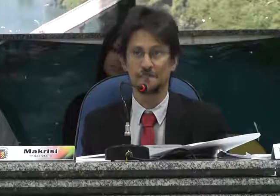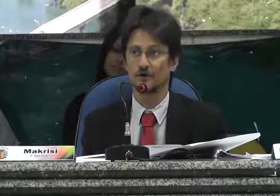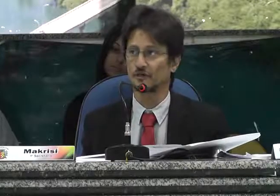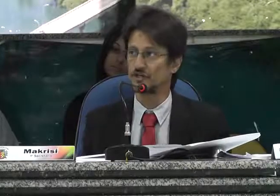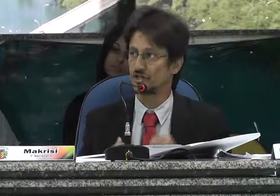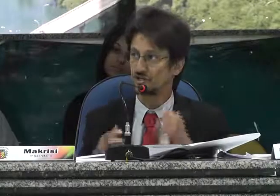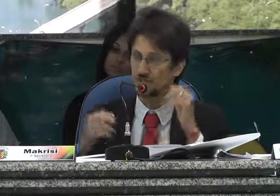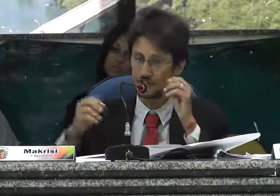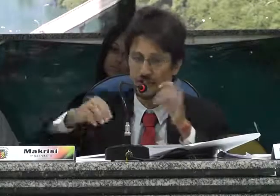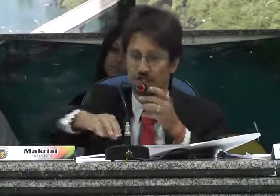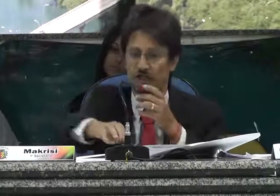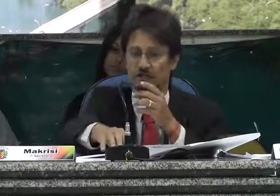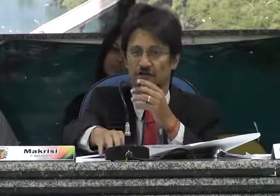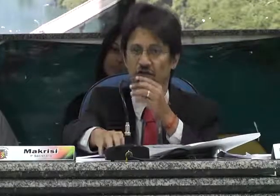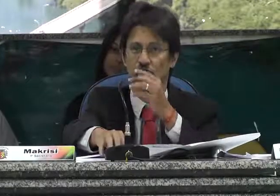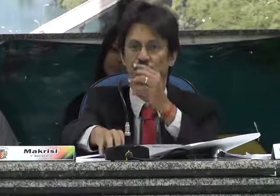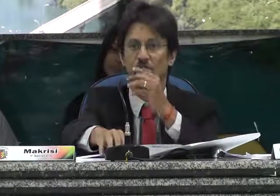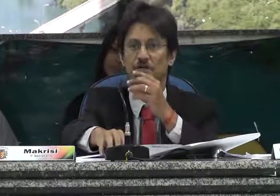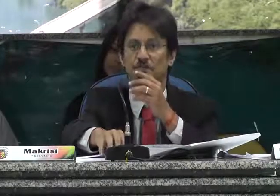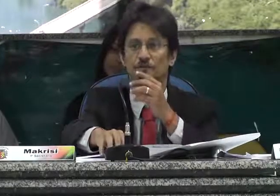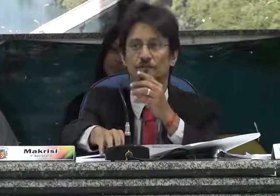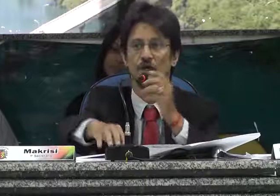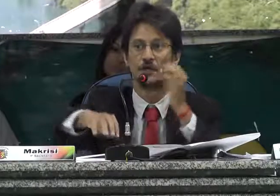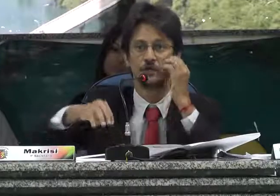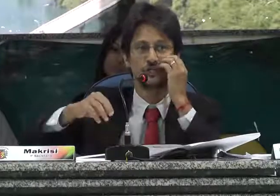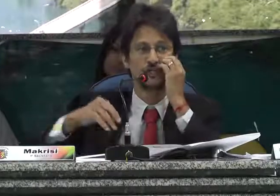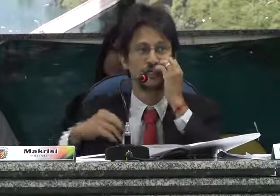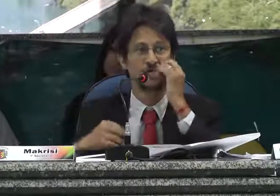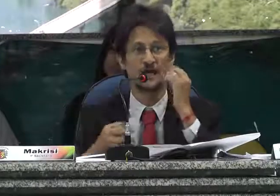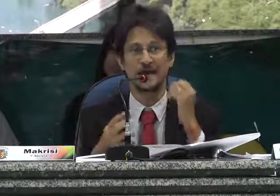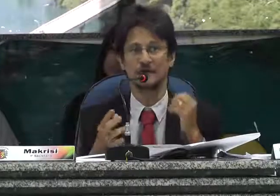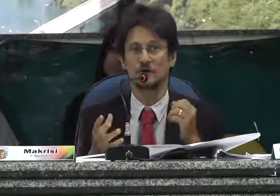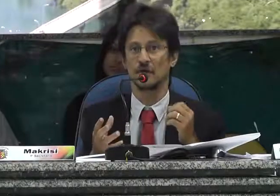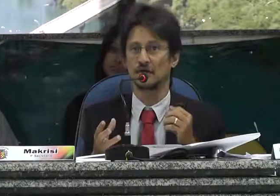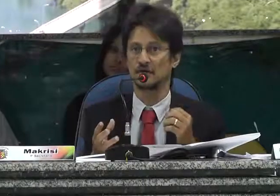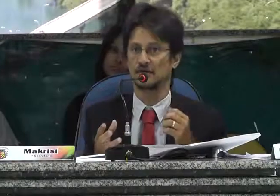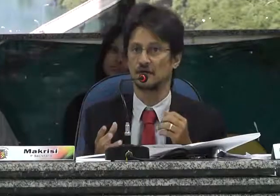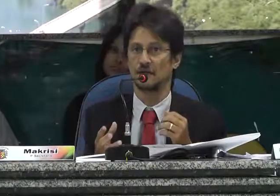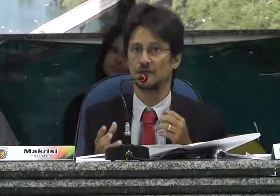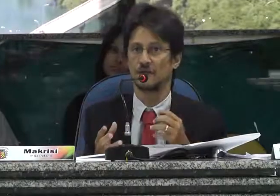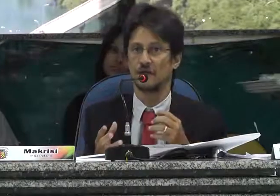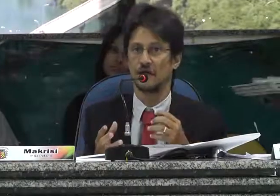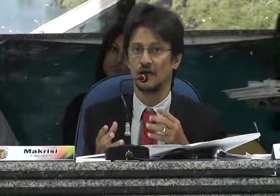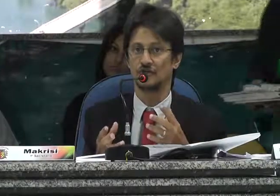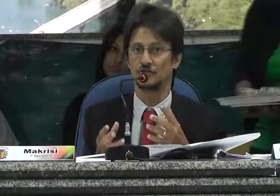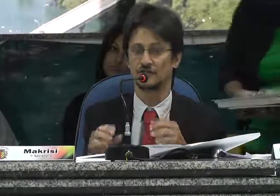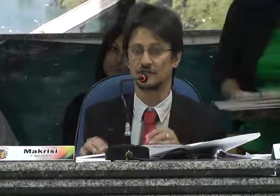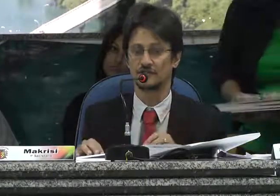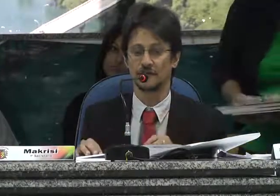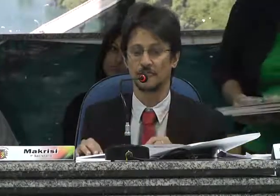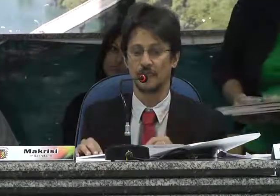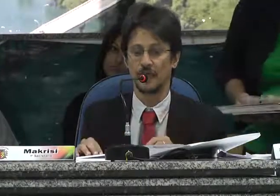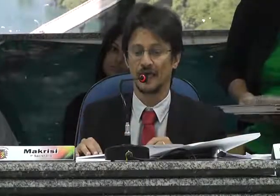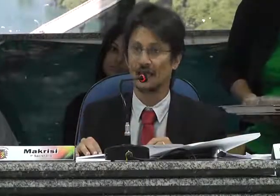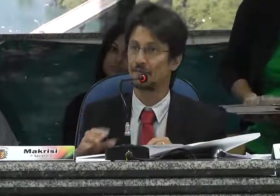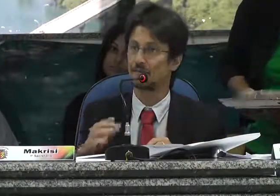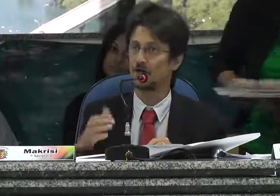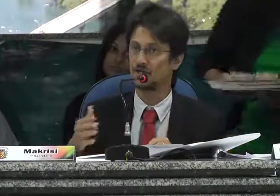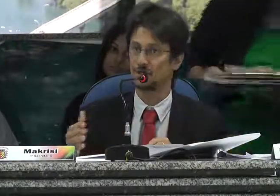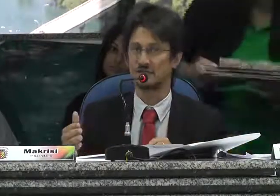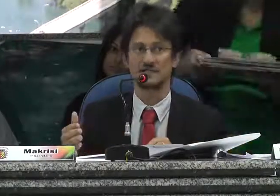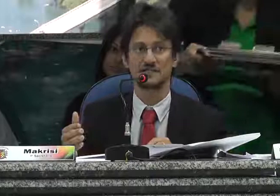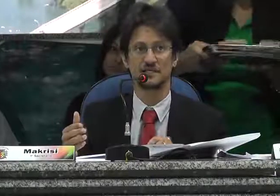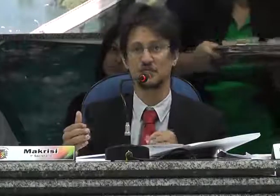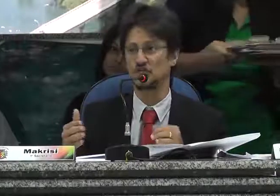E é importante a gente entender, vereador Fabrício, de que a intolerância religiosa, ela